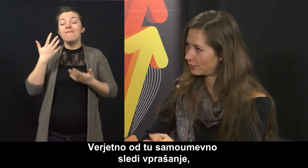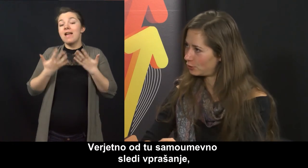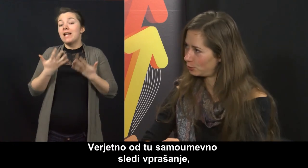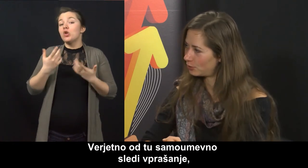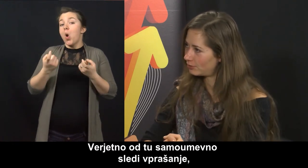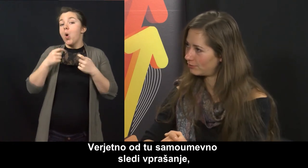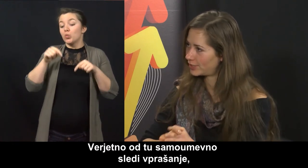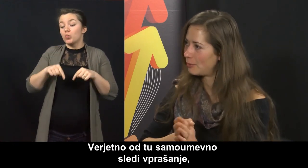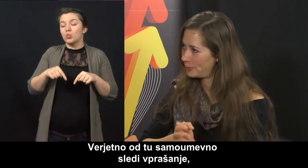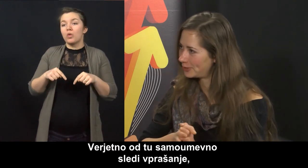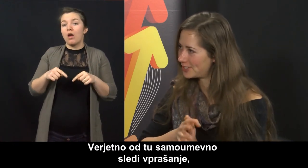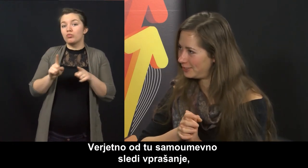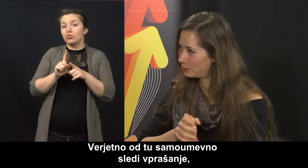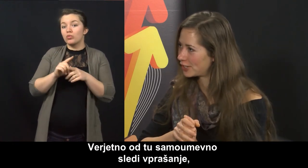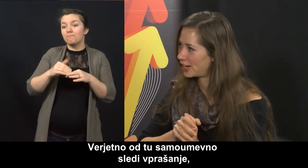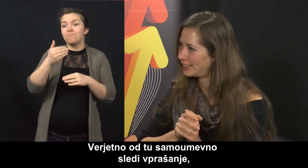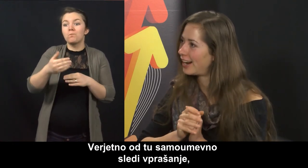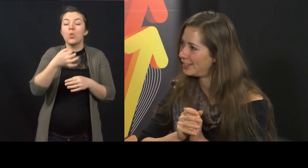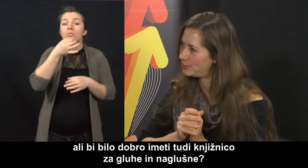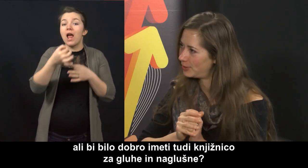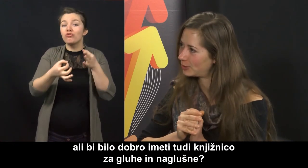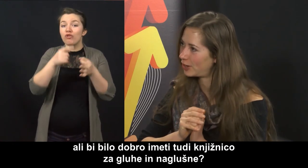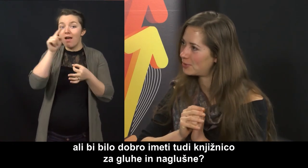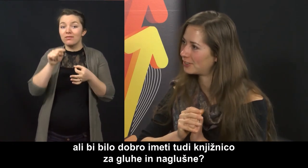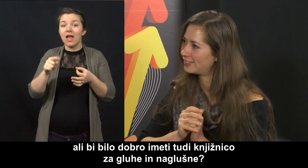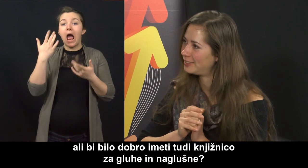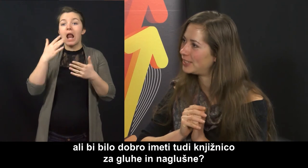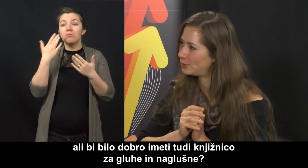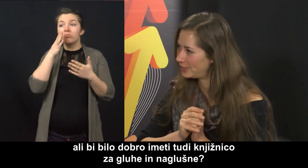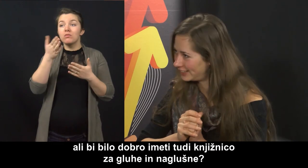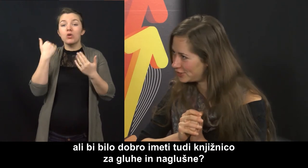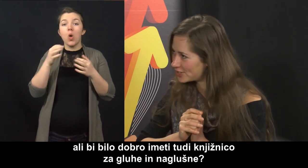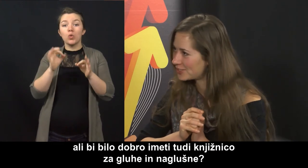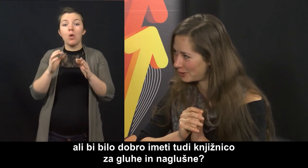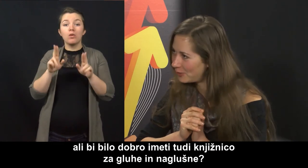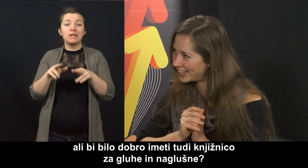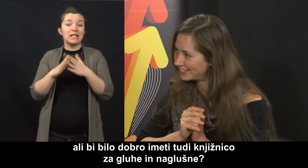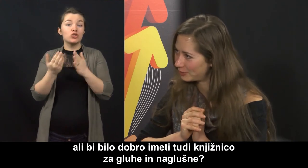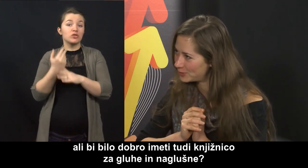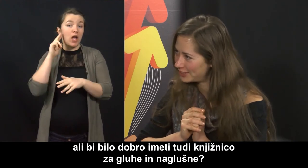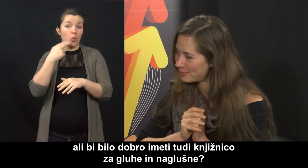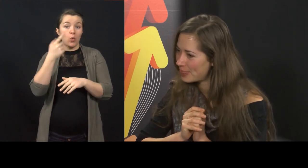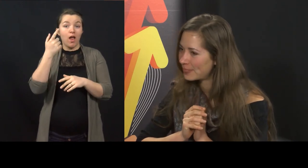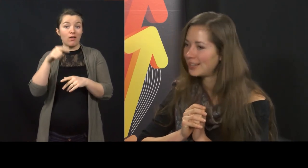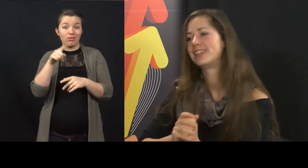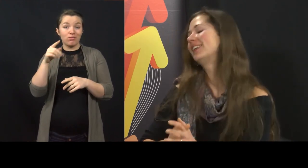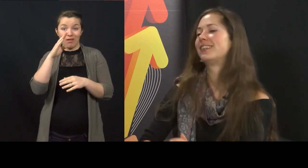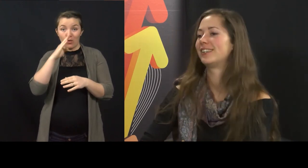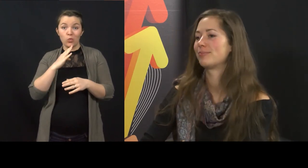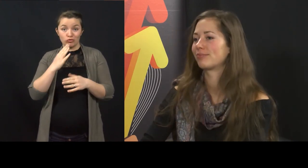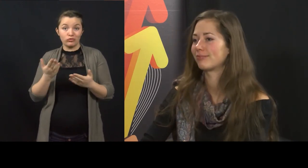Verjetno od tu samoumevno sledi vprašanje, ali bi bilo dobro imeti tudi knjižnico za gluhe in naglušne.